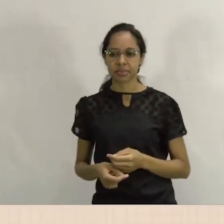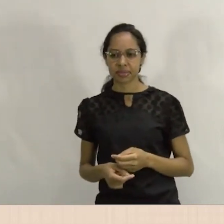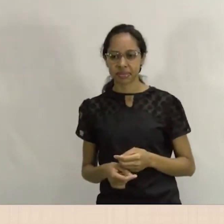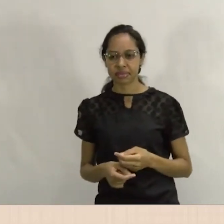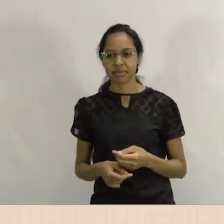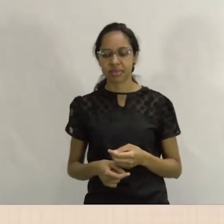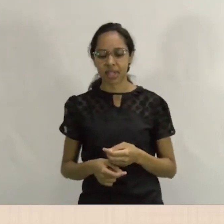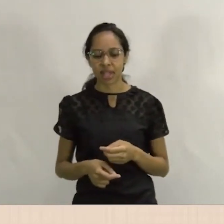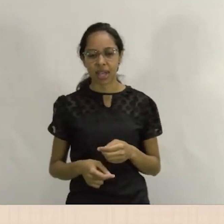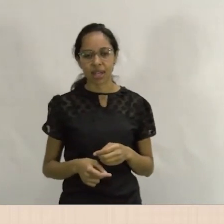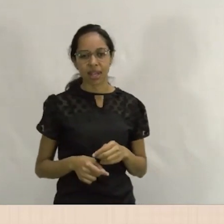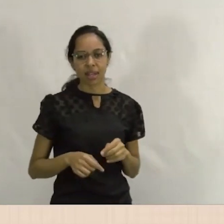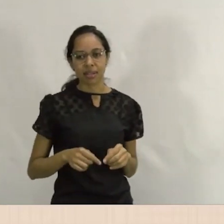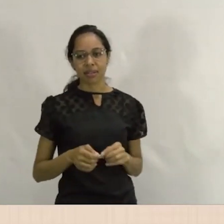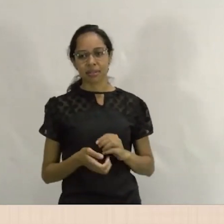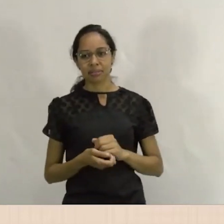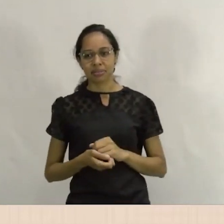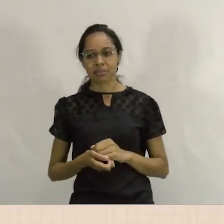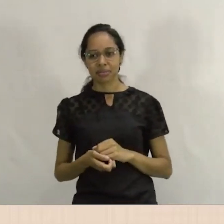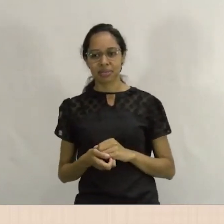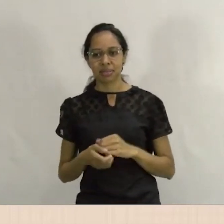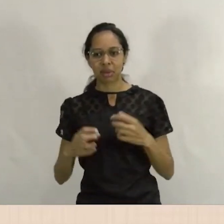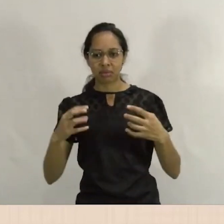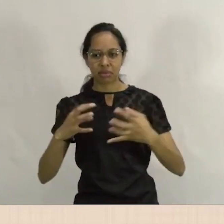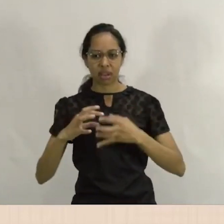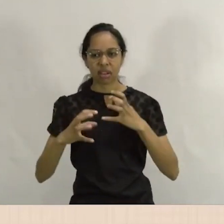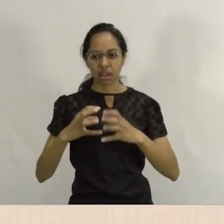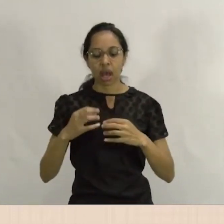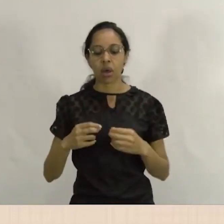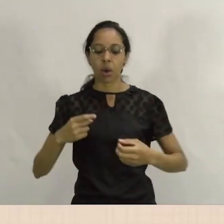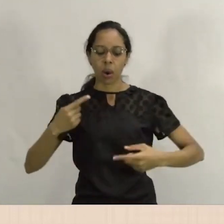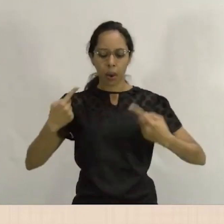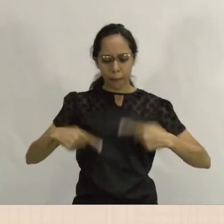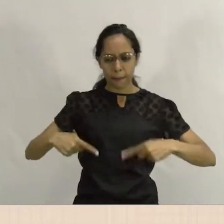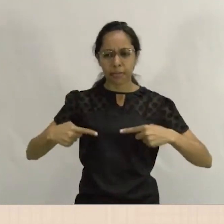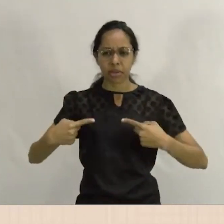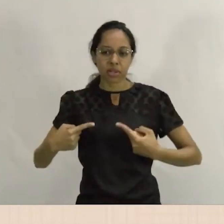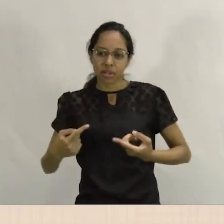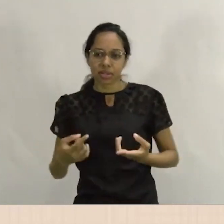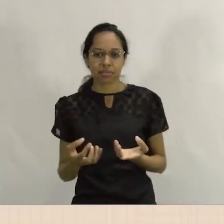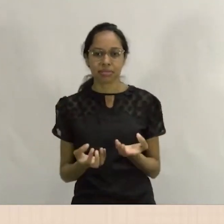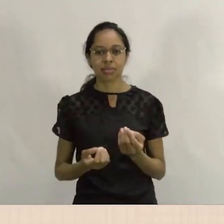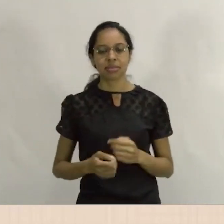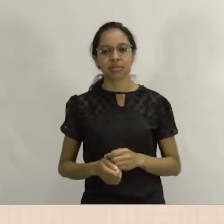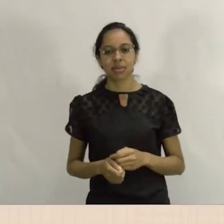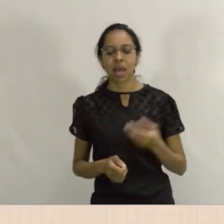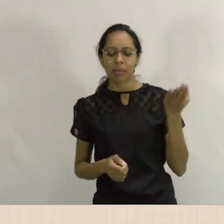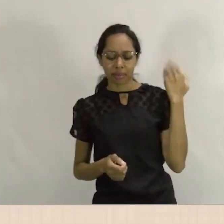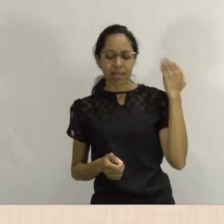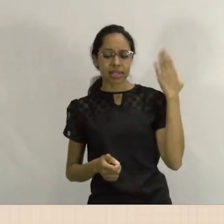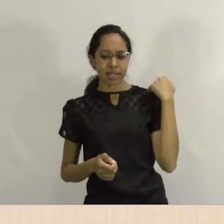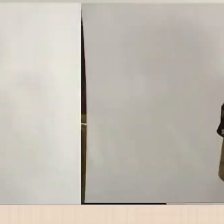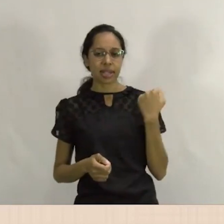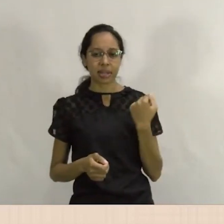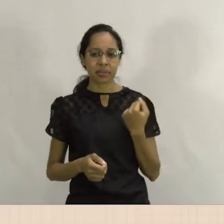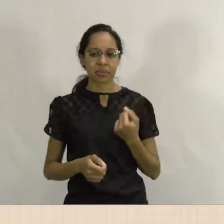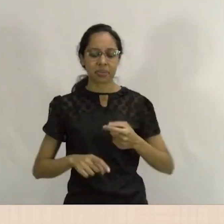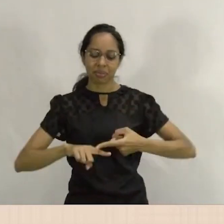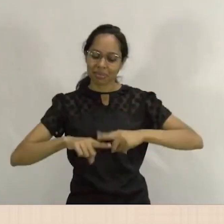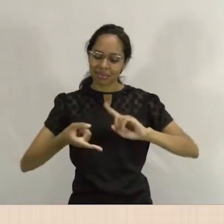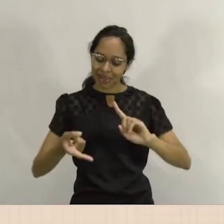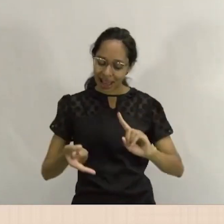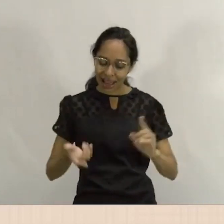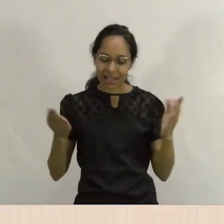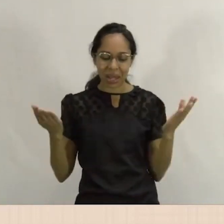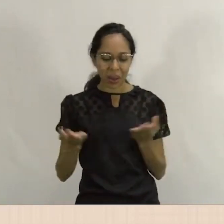tapete um do outro, para subir a gente pisava na cabeça do outro. Não éramos assim, mas graças a Deus